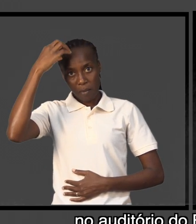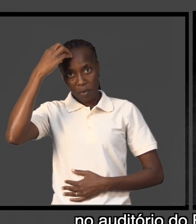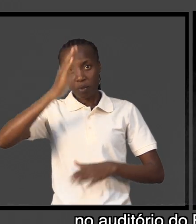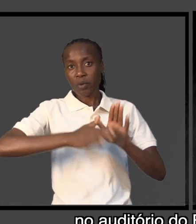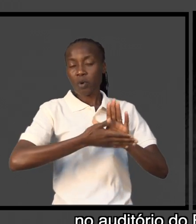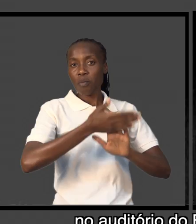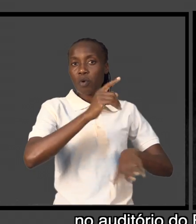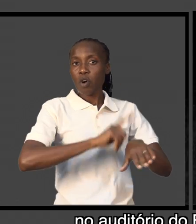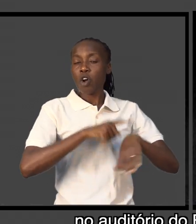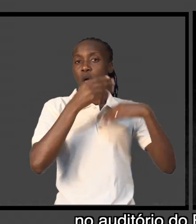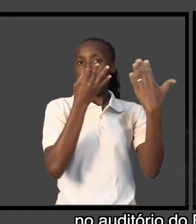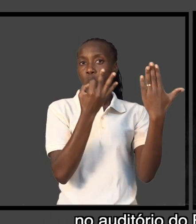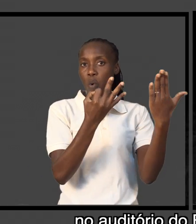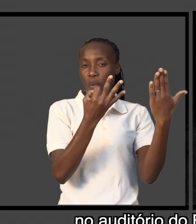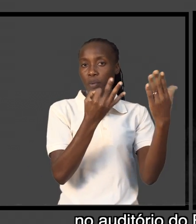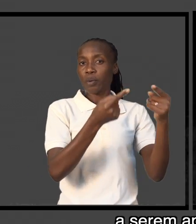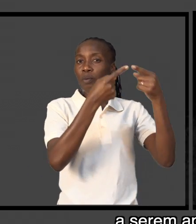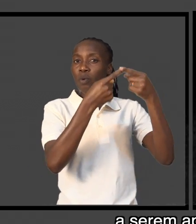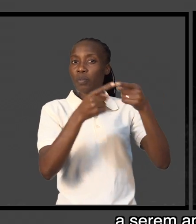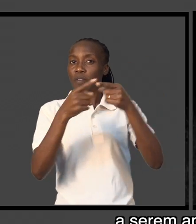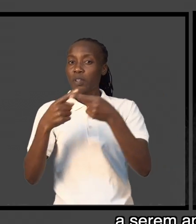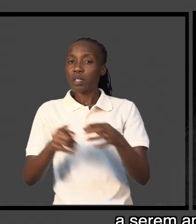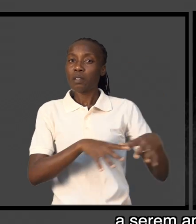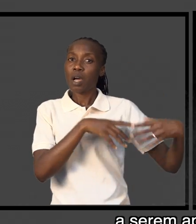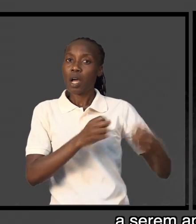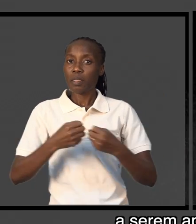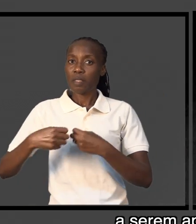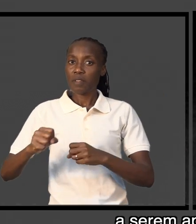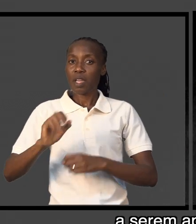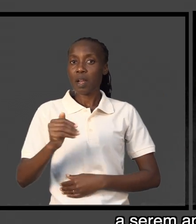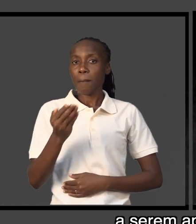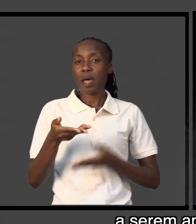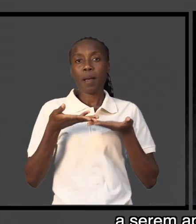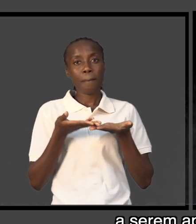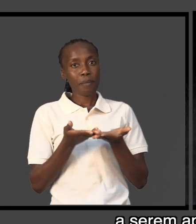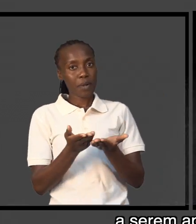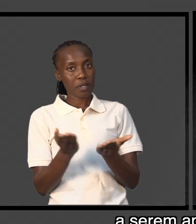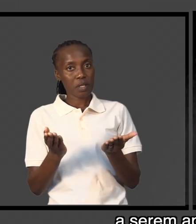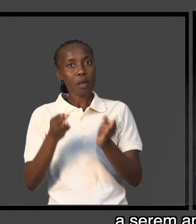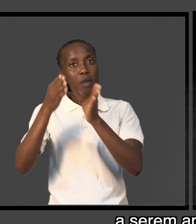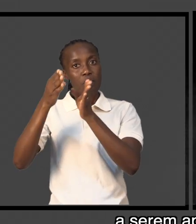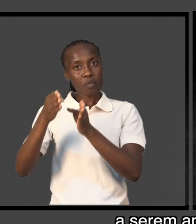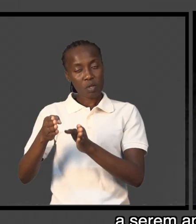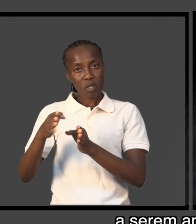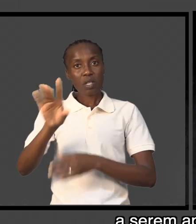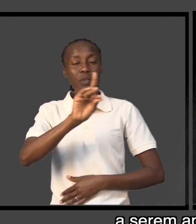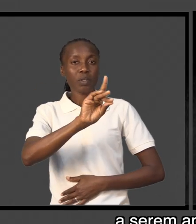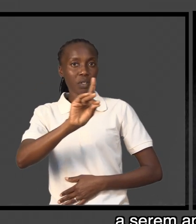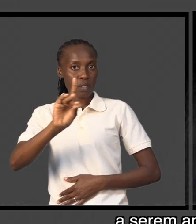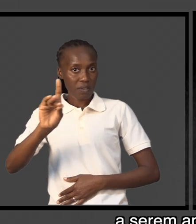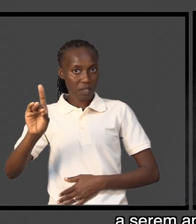das 8 horas, com várias atividades a serem apresentadas por pessoas com deficiência, com